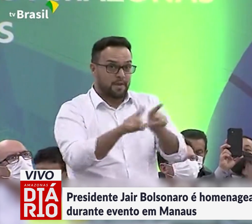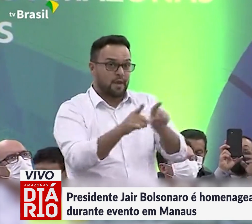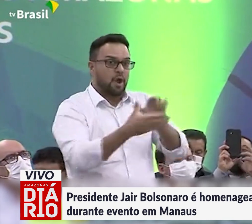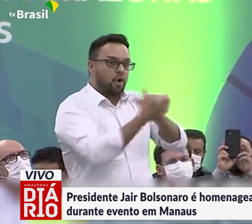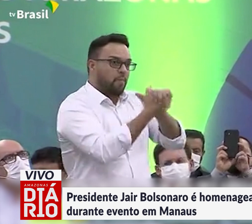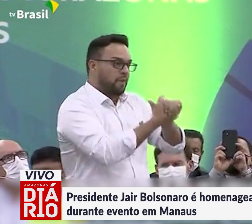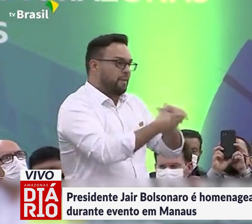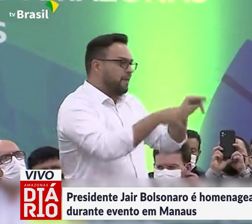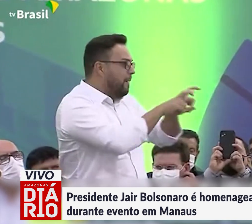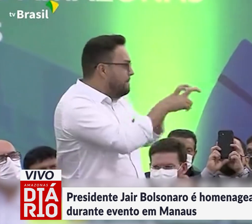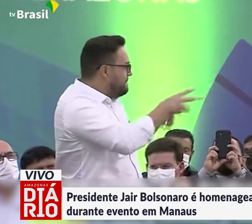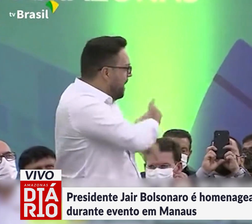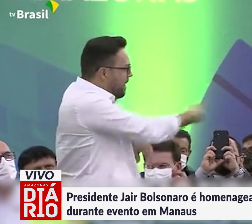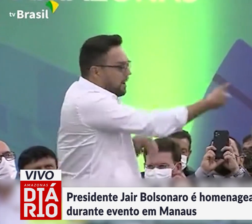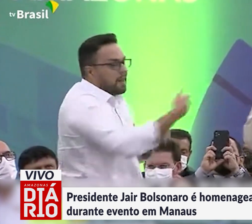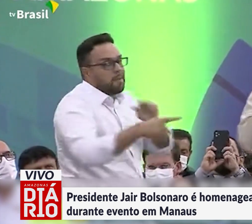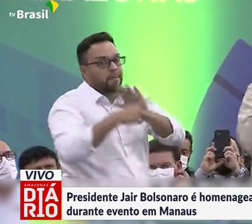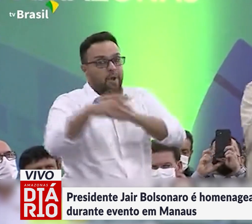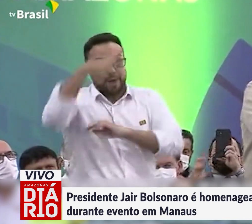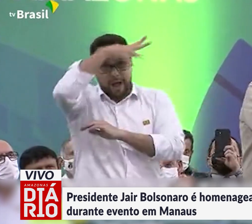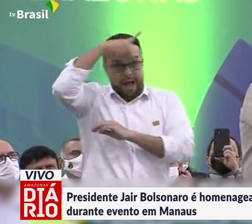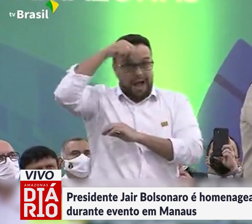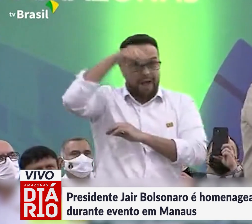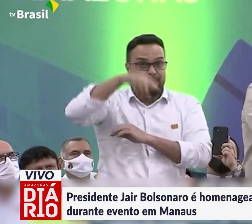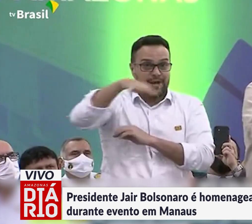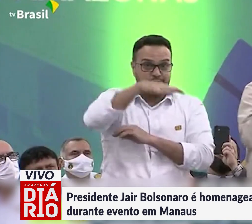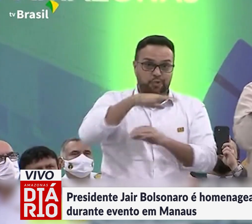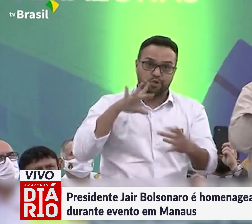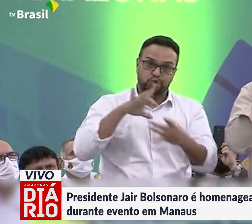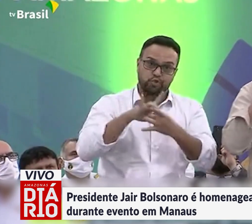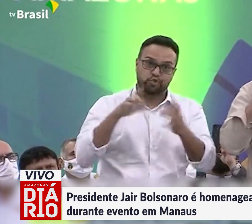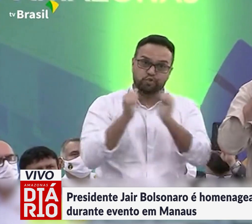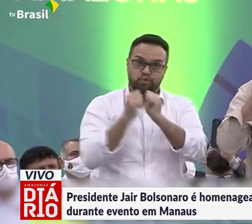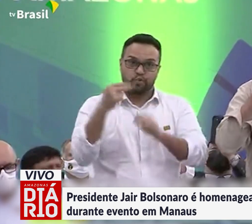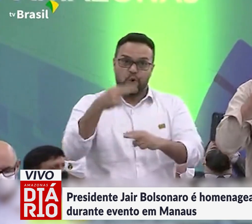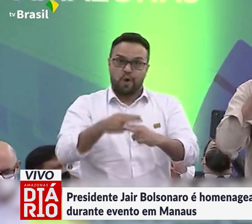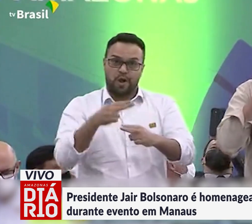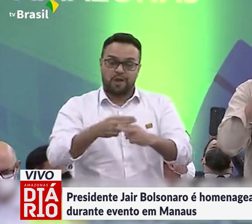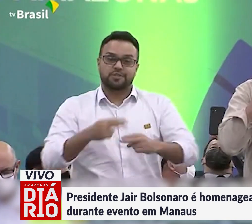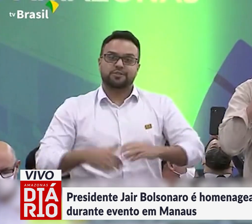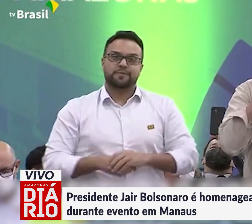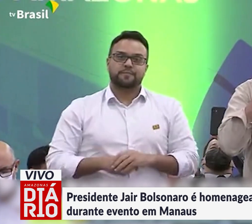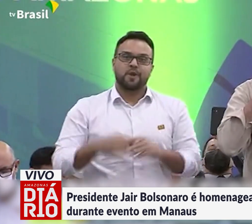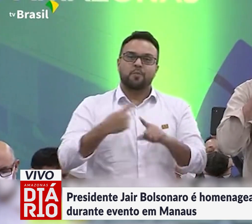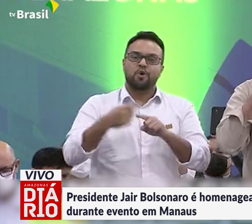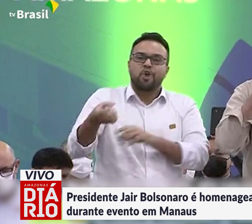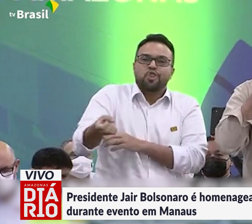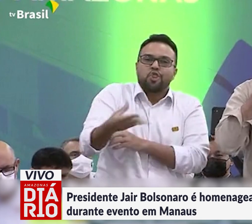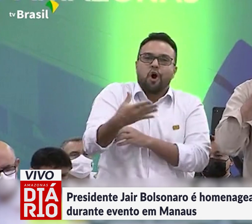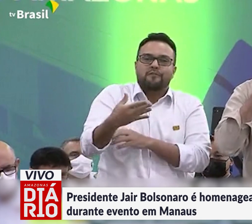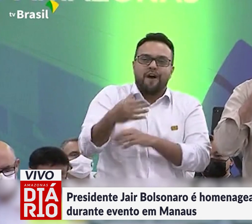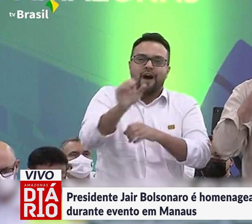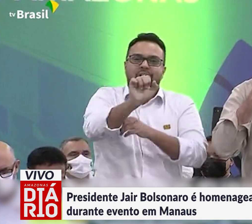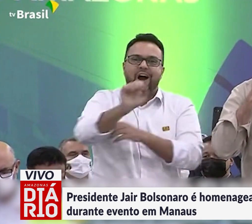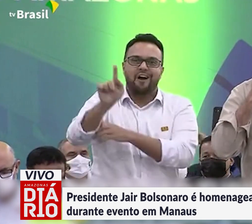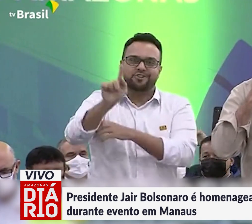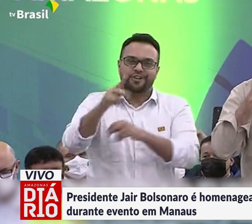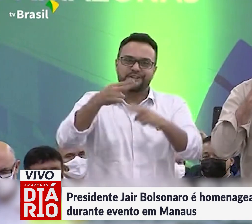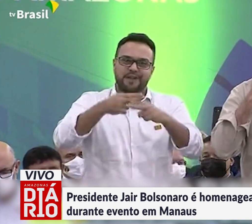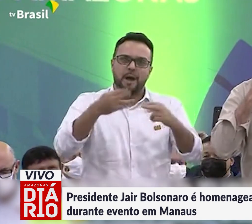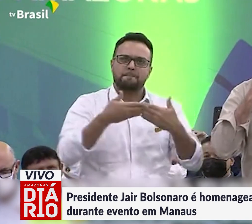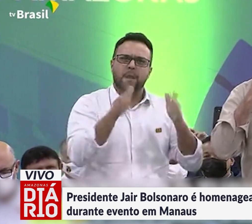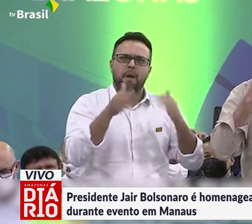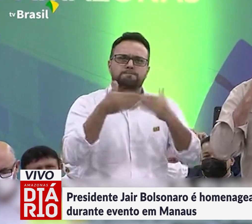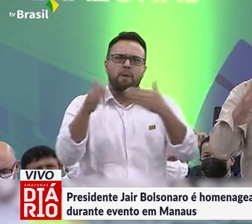do Amazonas pela solicitação junto à Caixa Econômica Federal para que novas agências viessem a ser